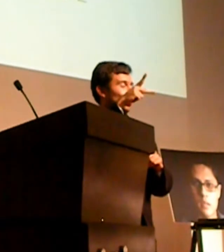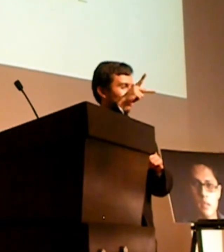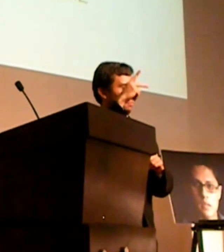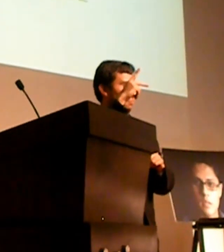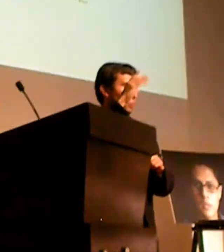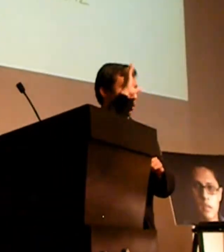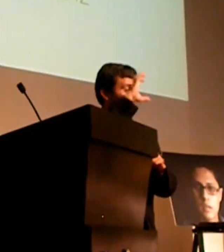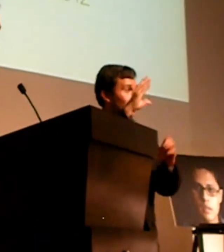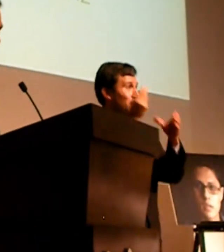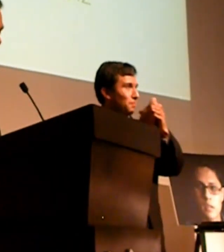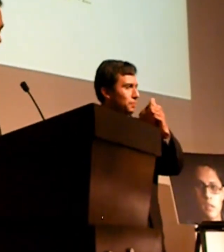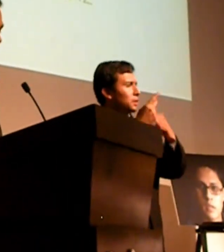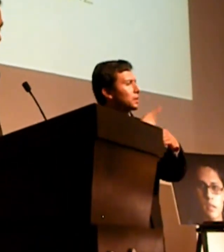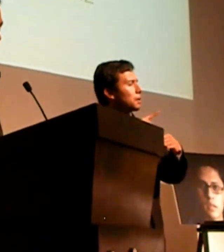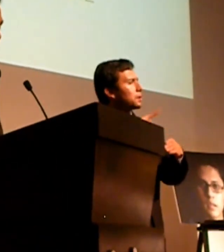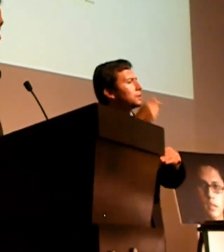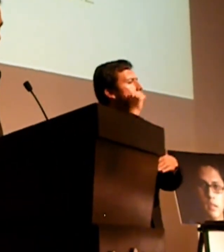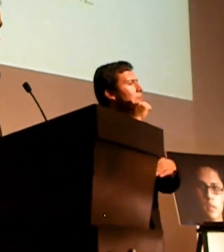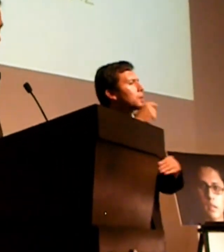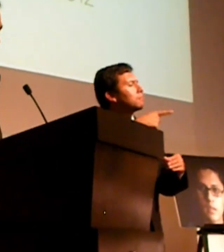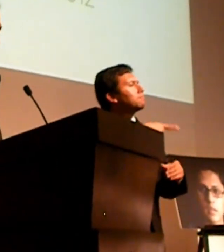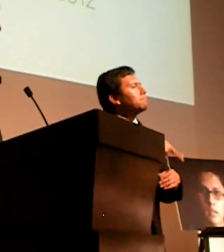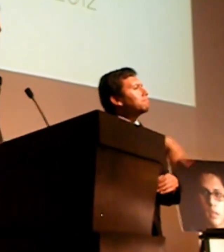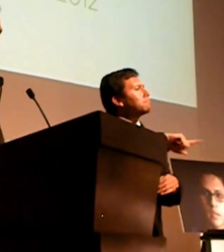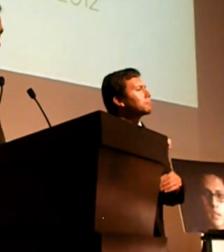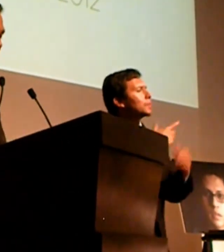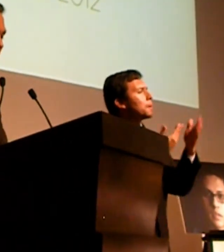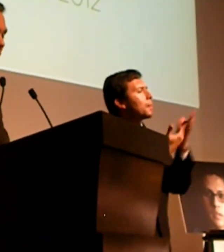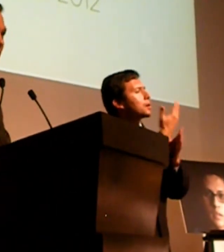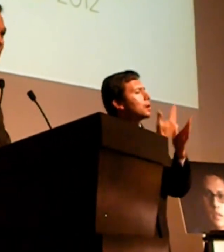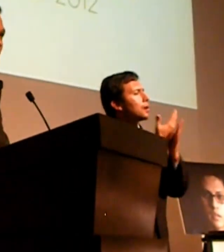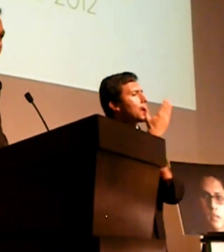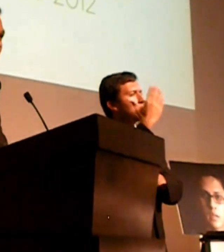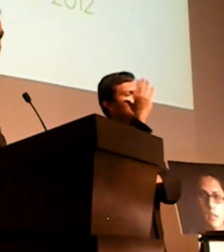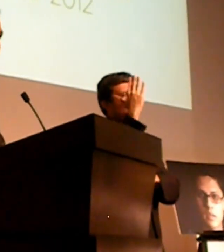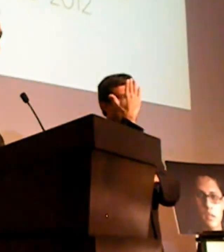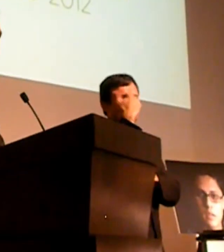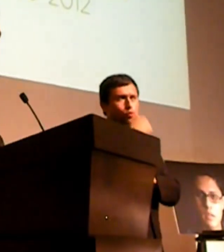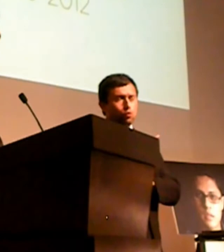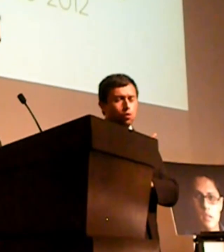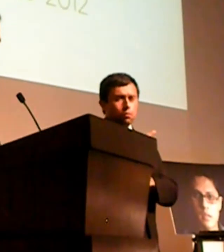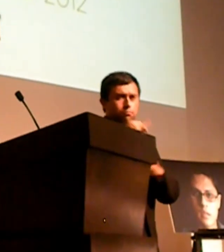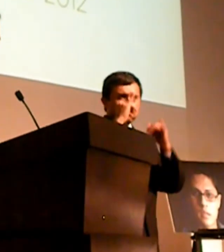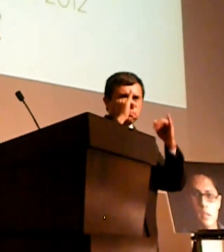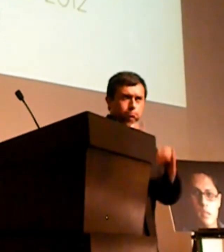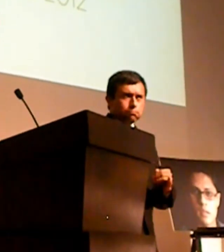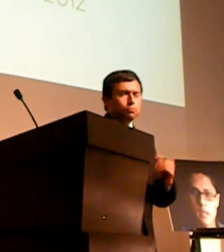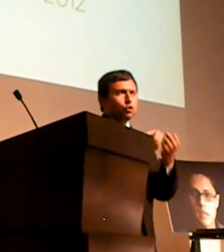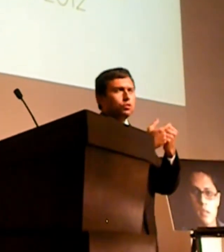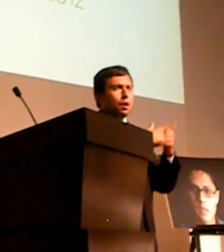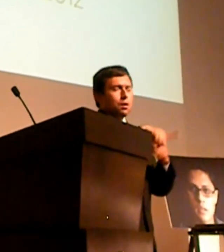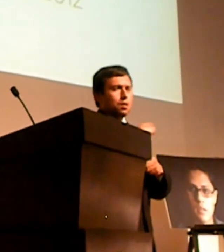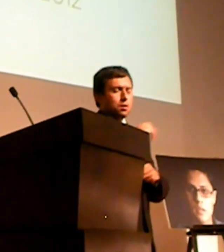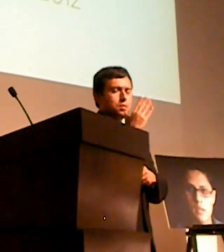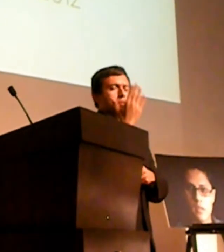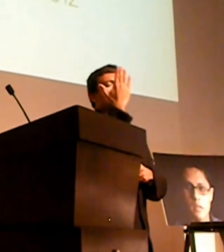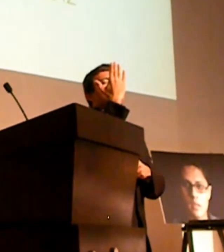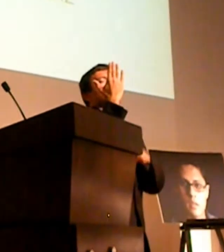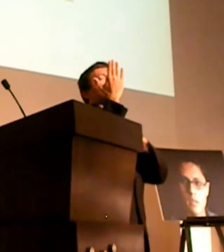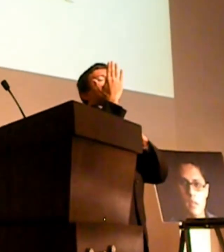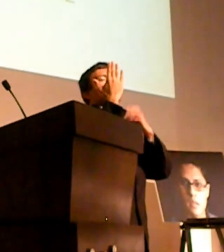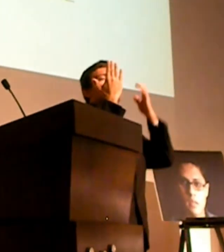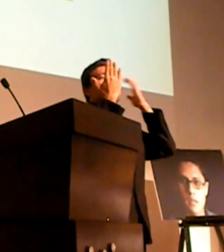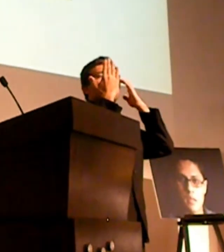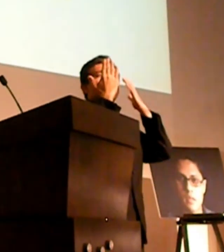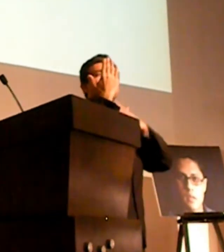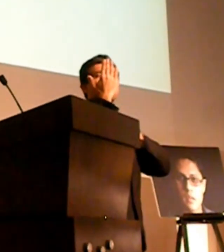cada mañana en el espejo de manera individual y social y descubrir que somos parte de esa diversidad, de esas posibilidades